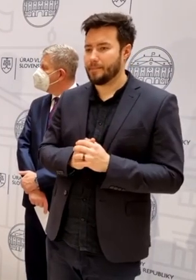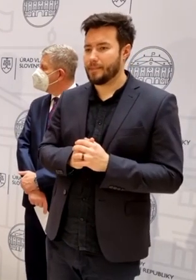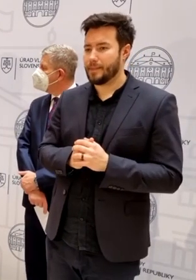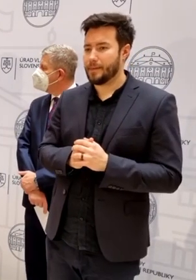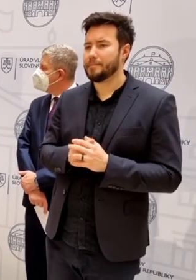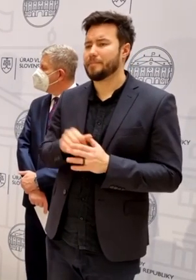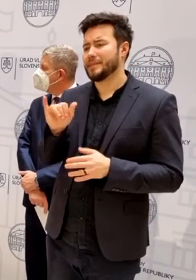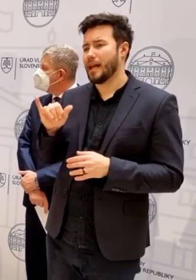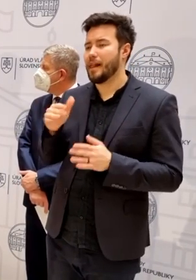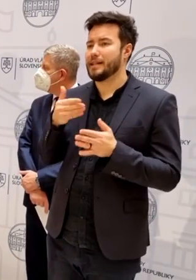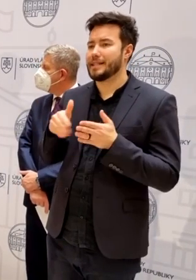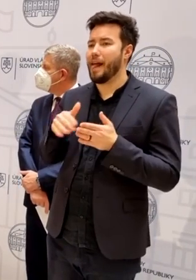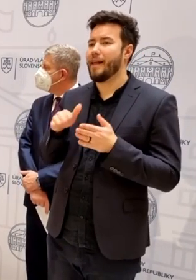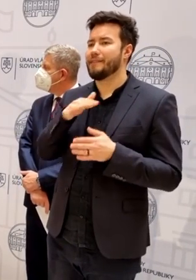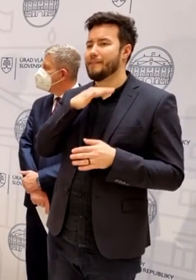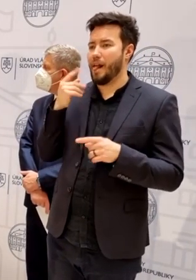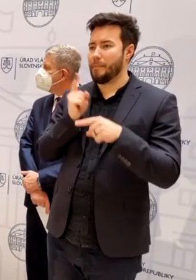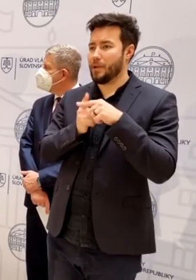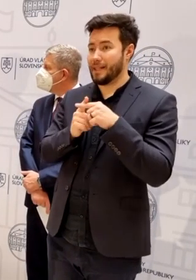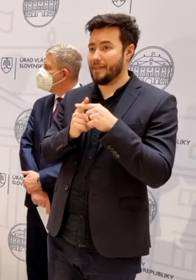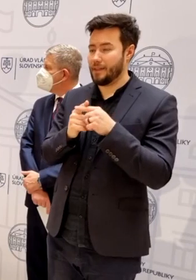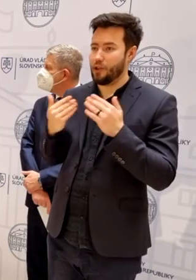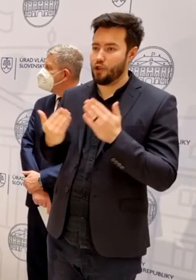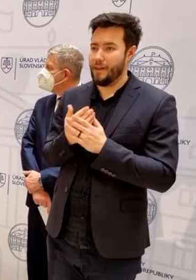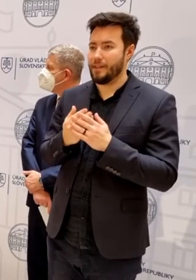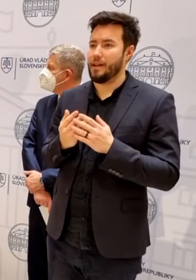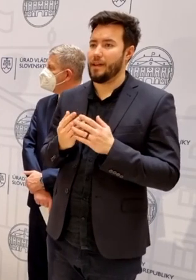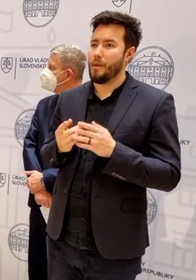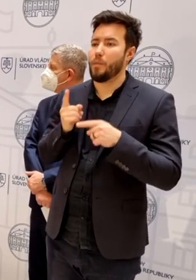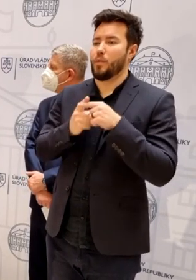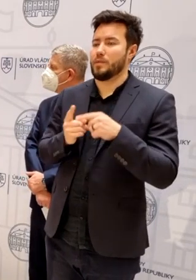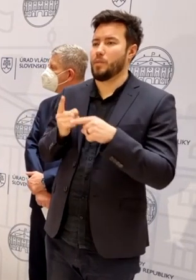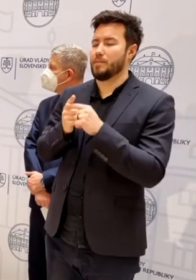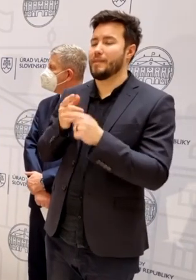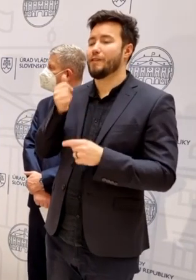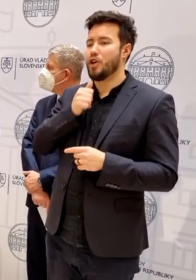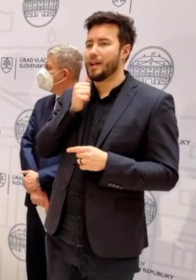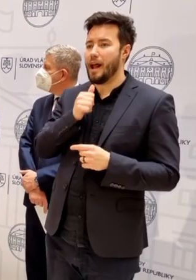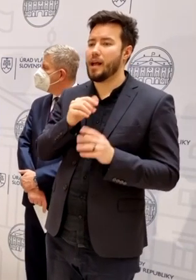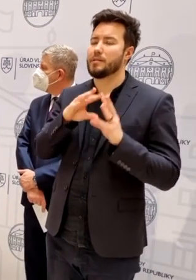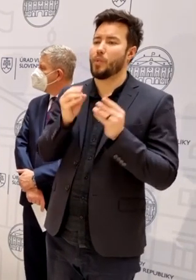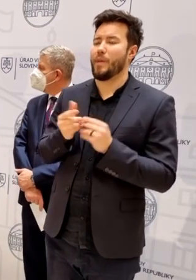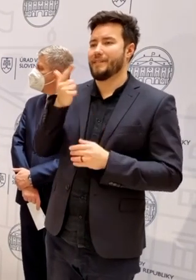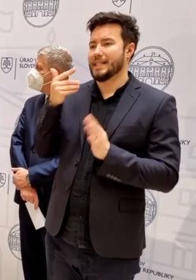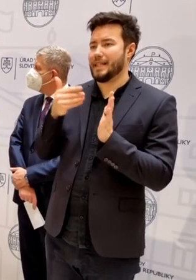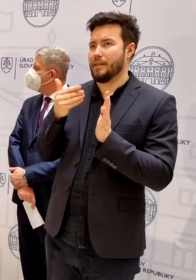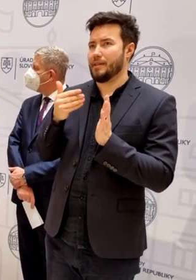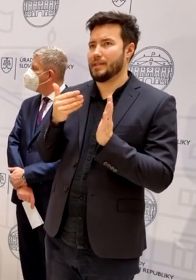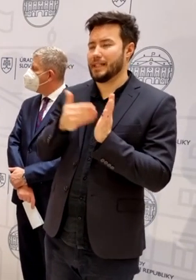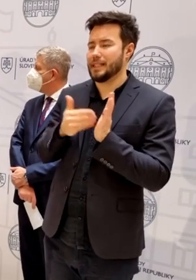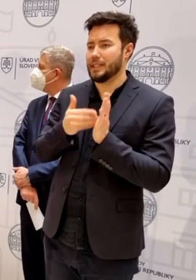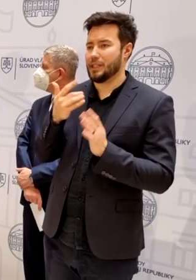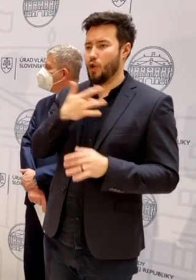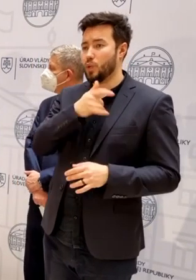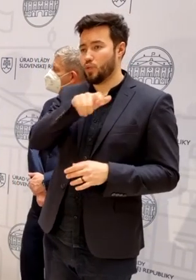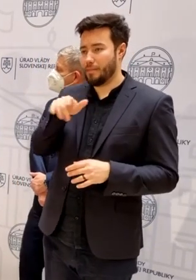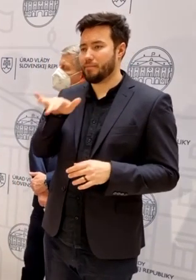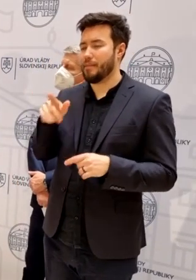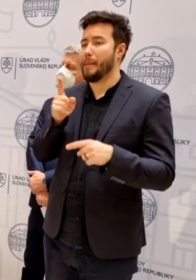veľké množstvo pozitívnych. Za včera to bolo takmer 20 tisíc osôb, ktoré boli pozitívne testované